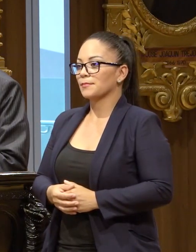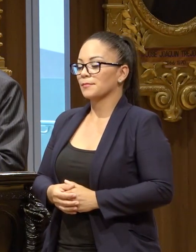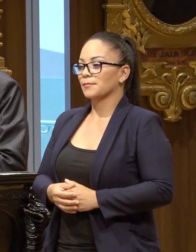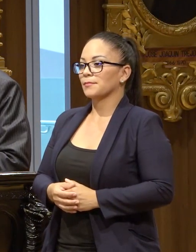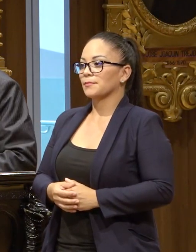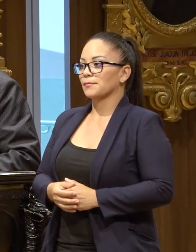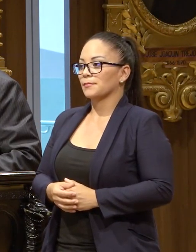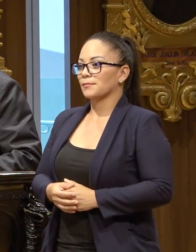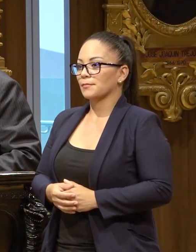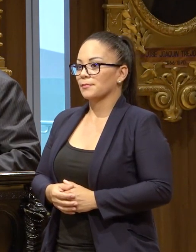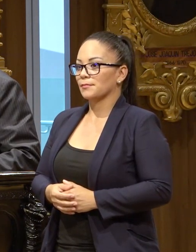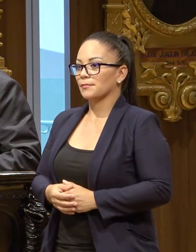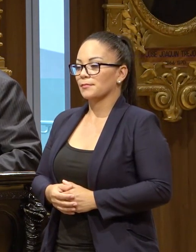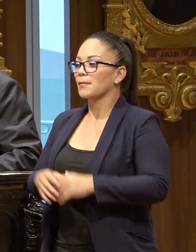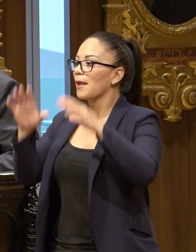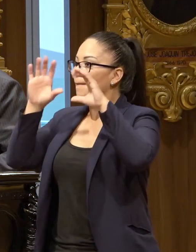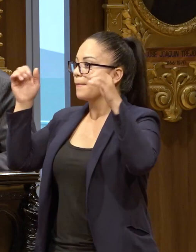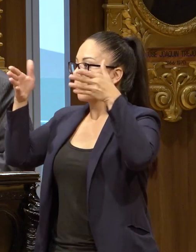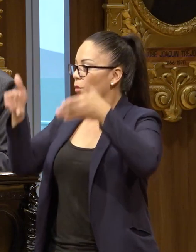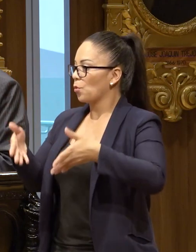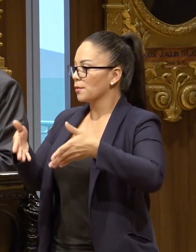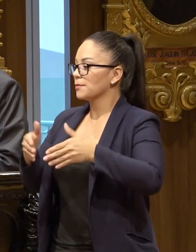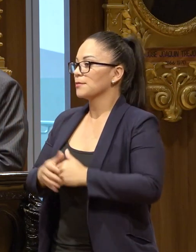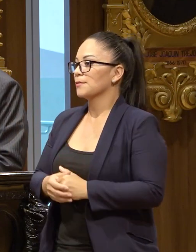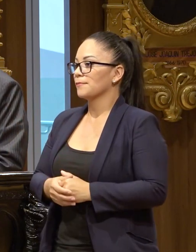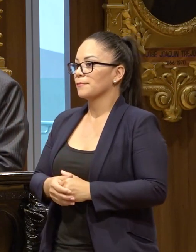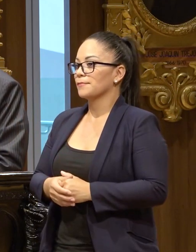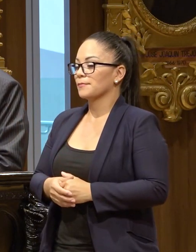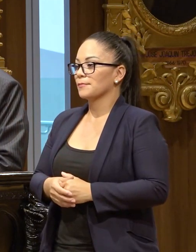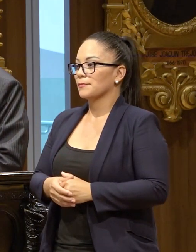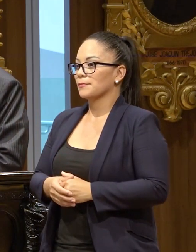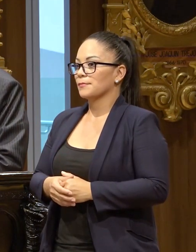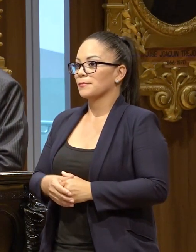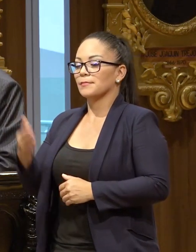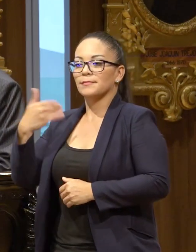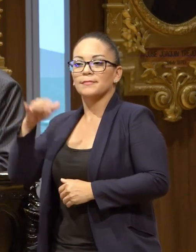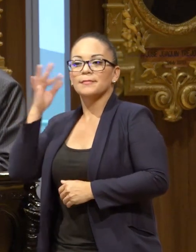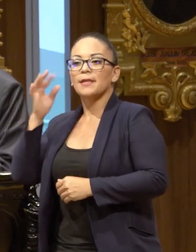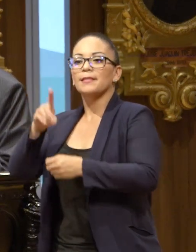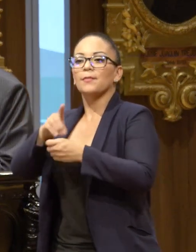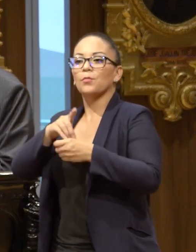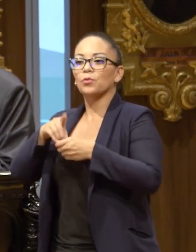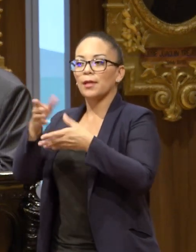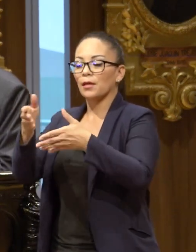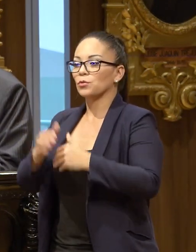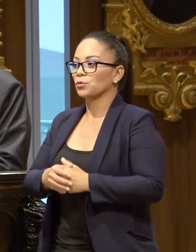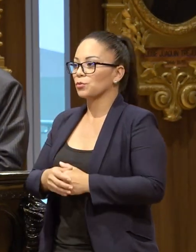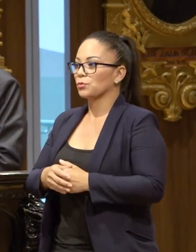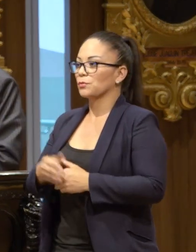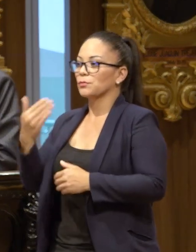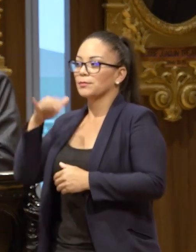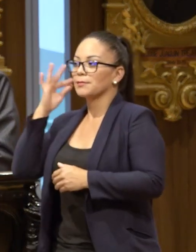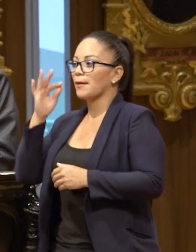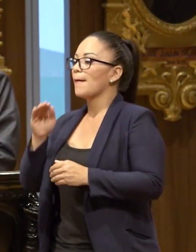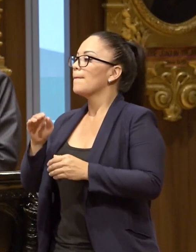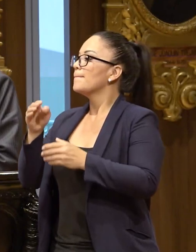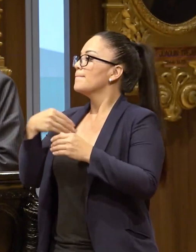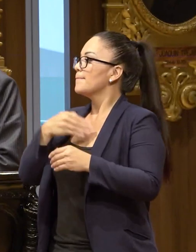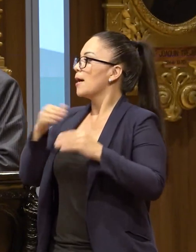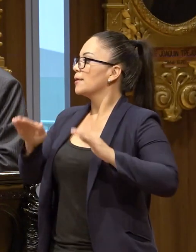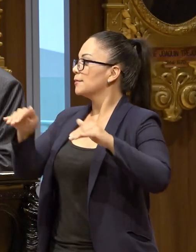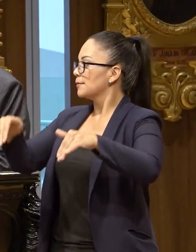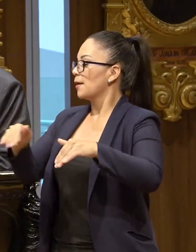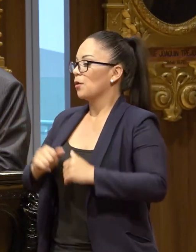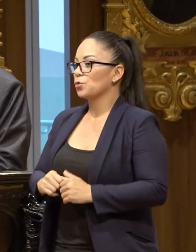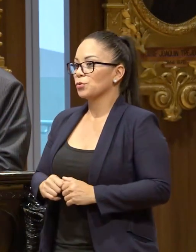señoras y señores embajadores, señoras, señores diputados, señores, señores magistrados,